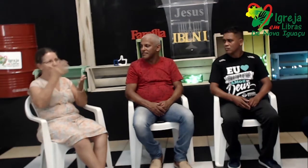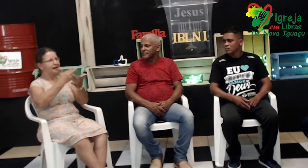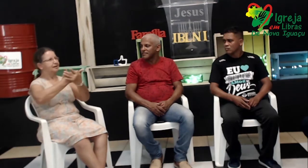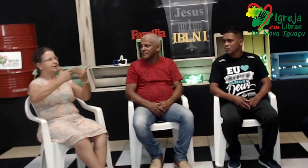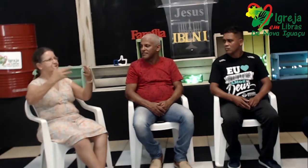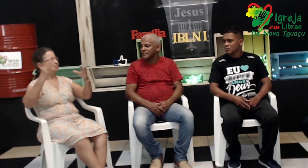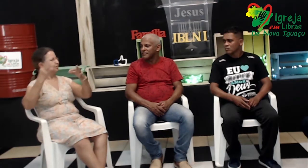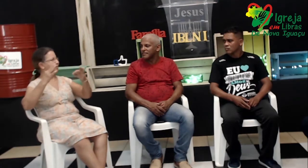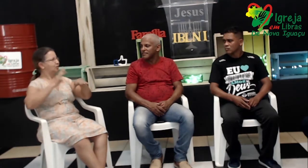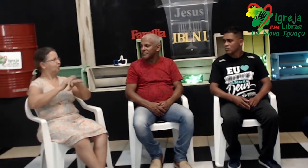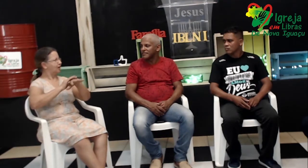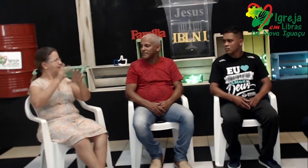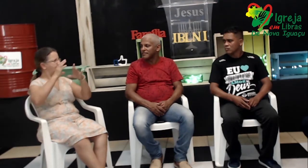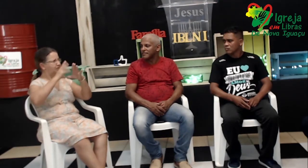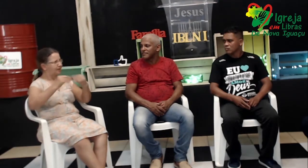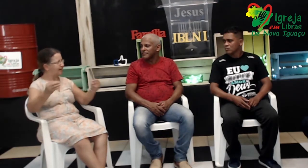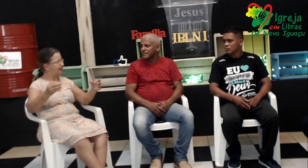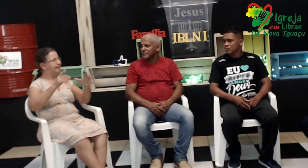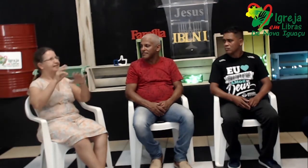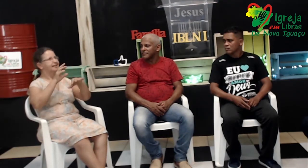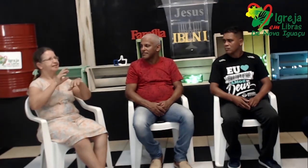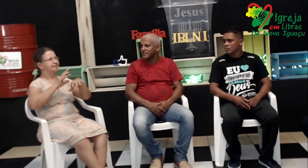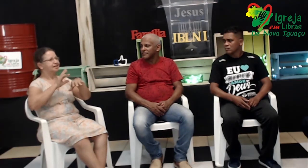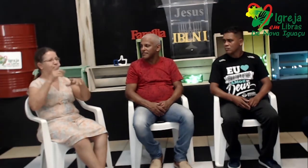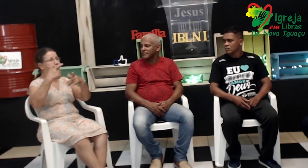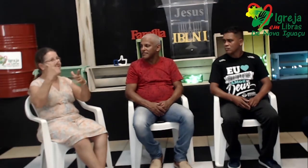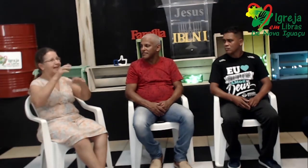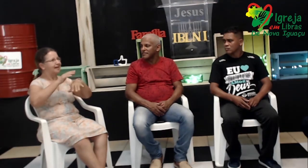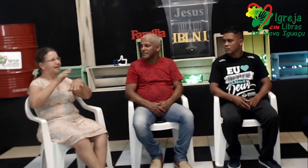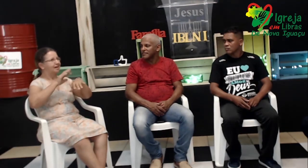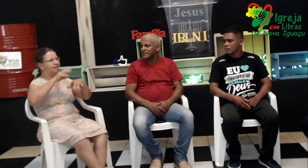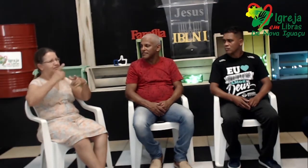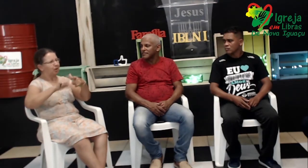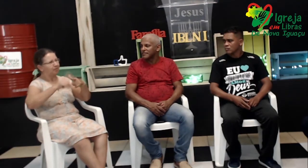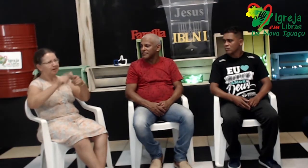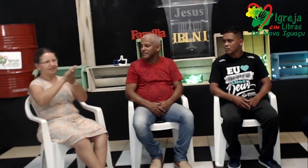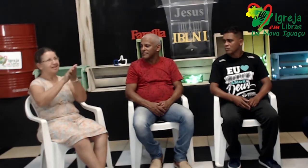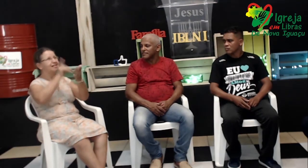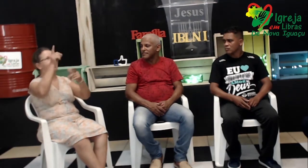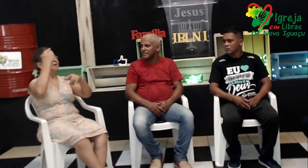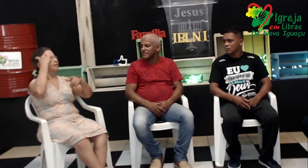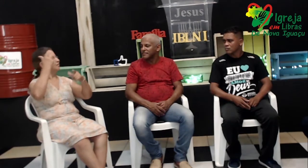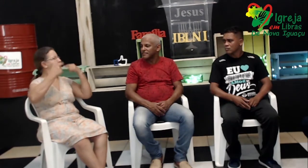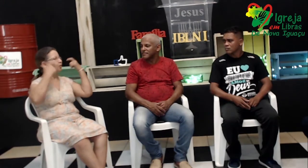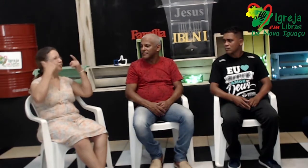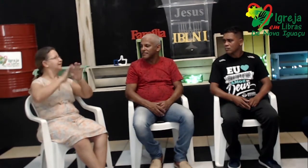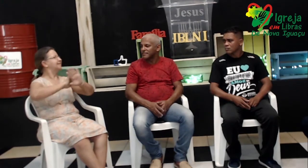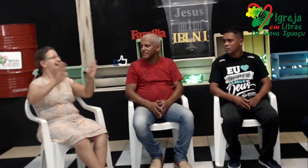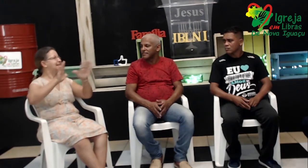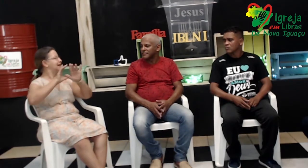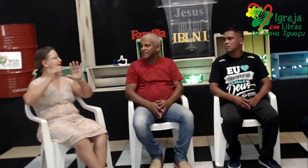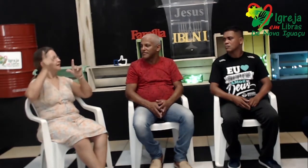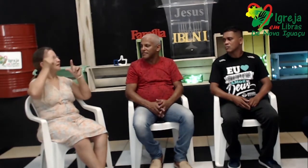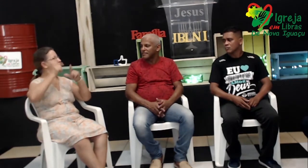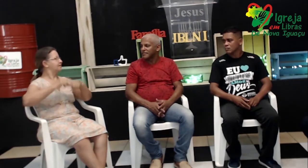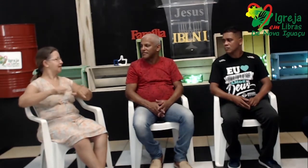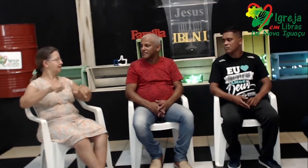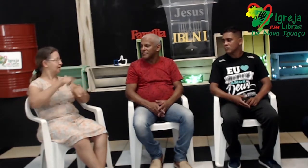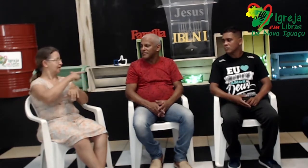então, nos limpar dos nossos pecados. E lá no céu, nós não vamos ter preocupações, não